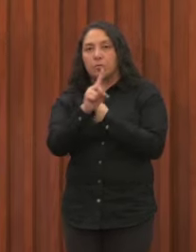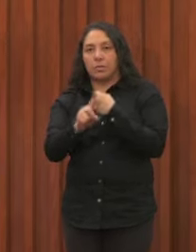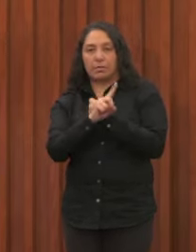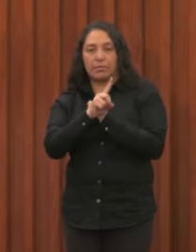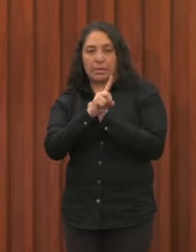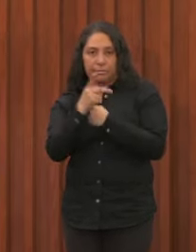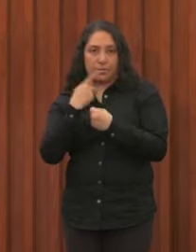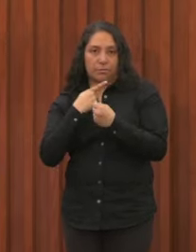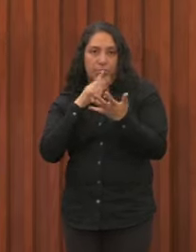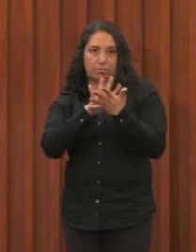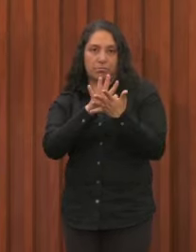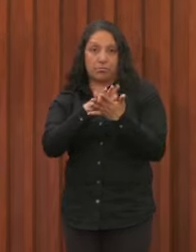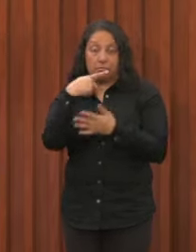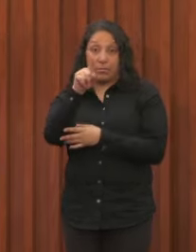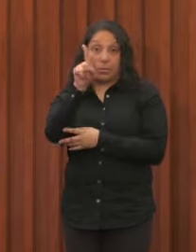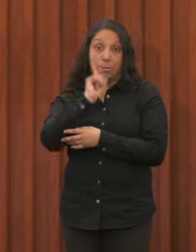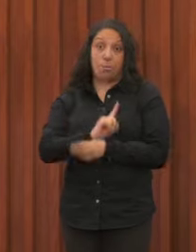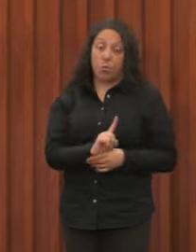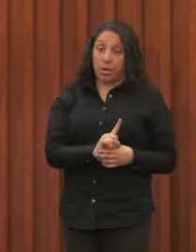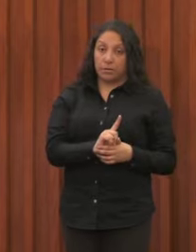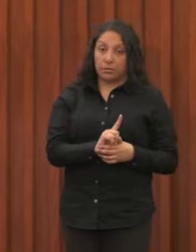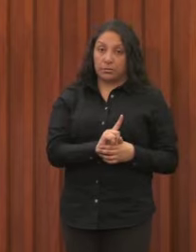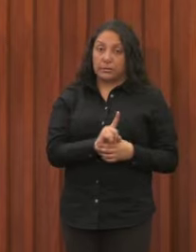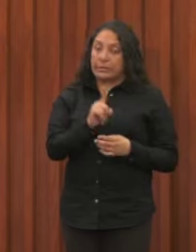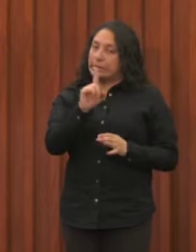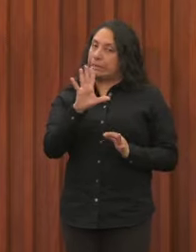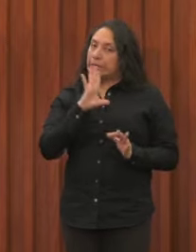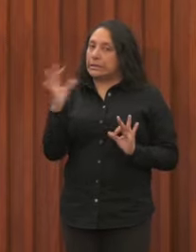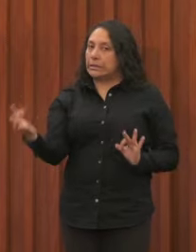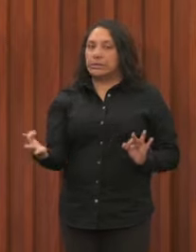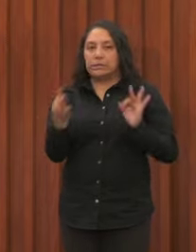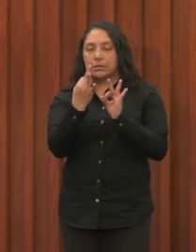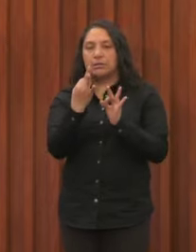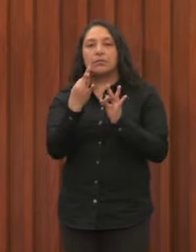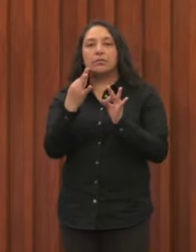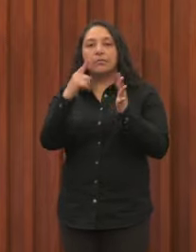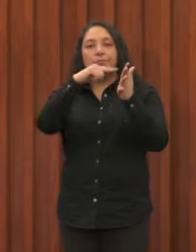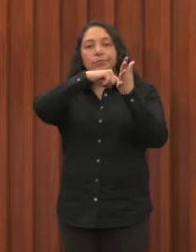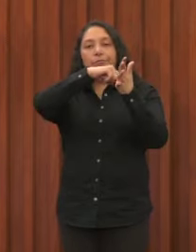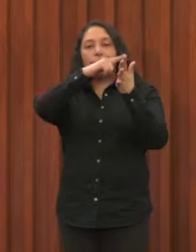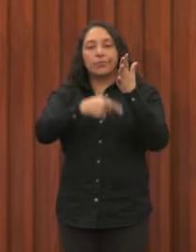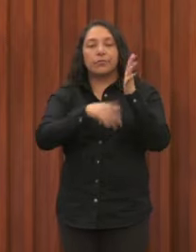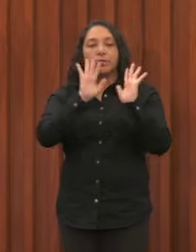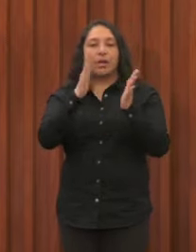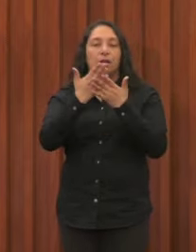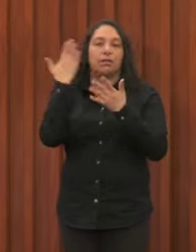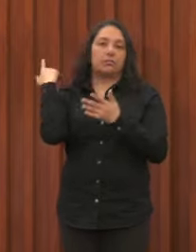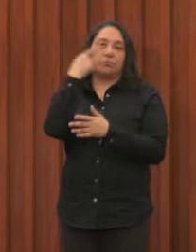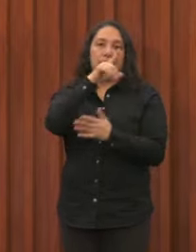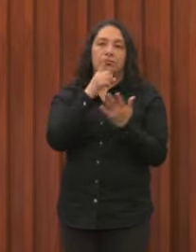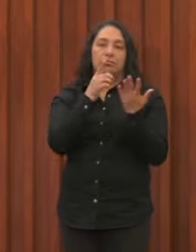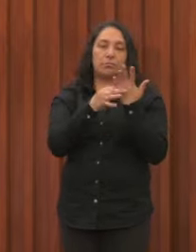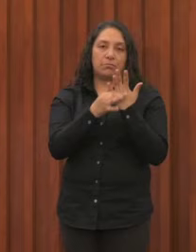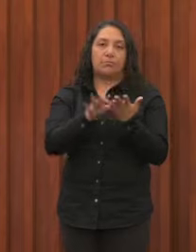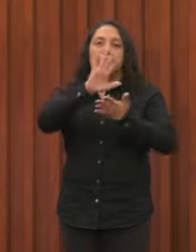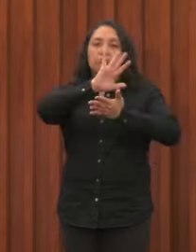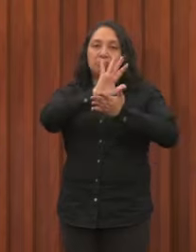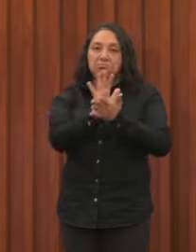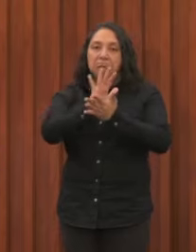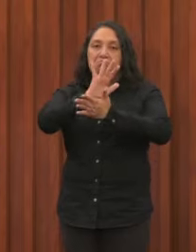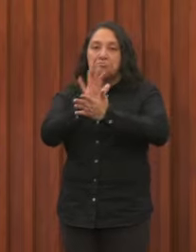la libertad. Pero si eres mujer, te estás enfrentando a una serie, ya lo dijo ella, la discriminación es que van